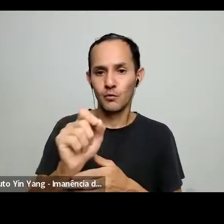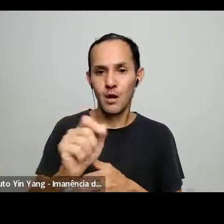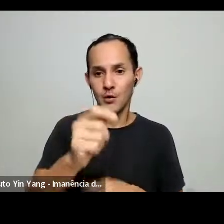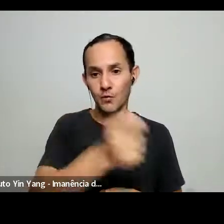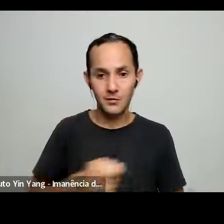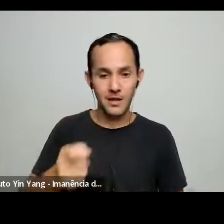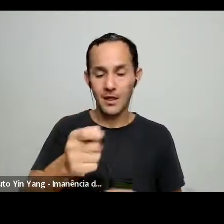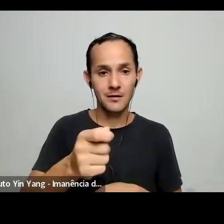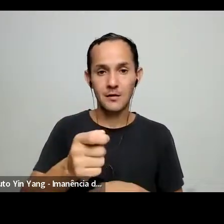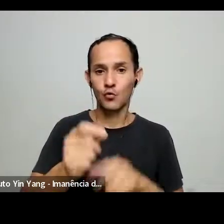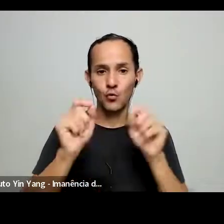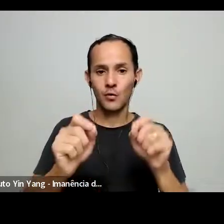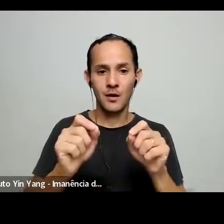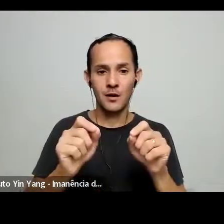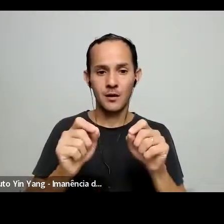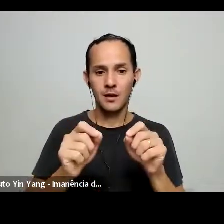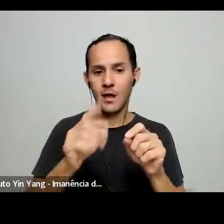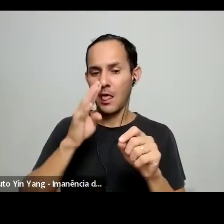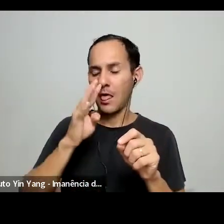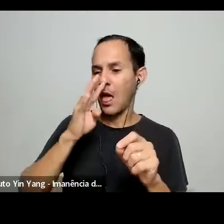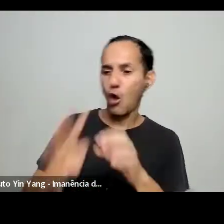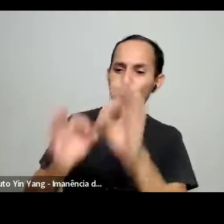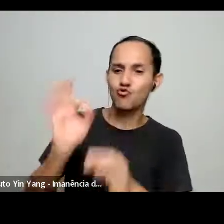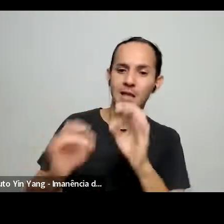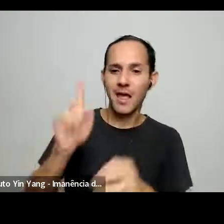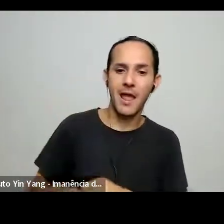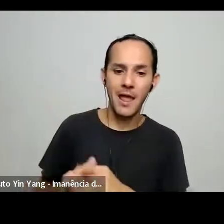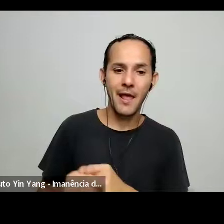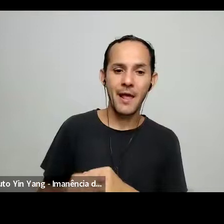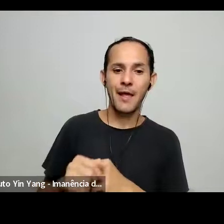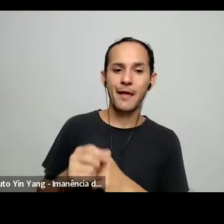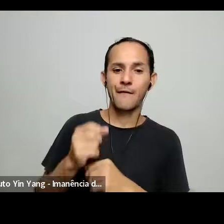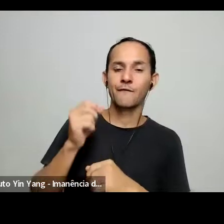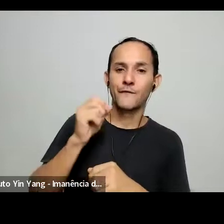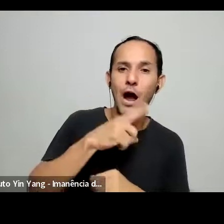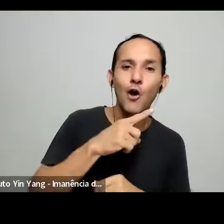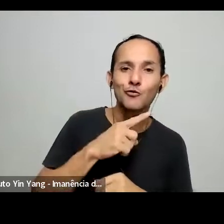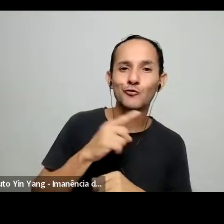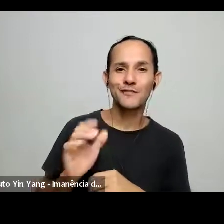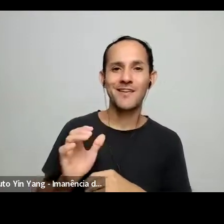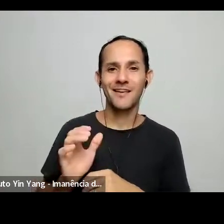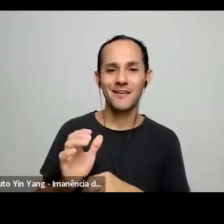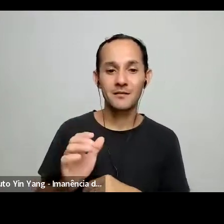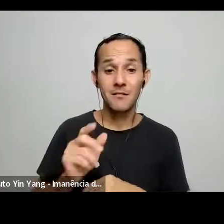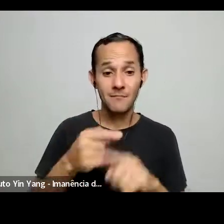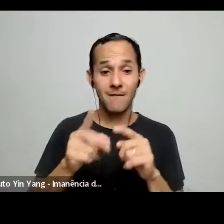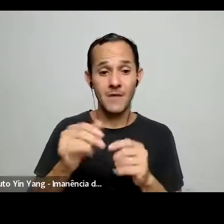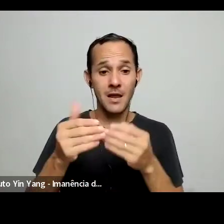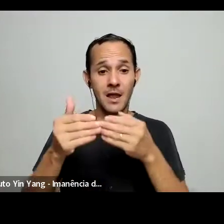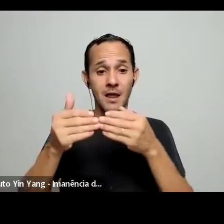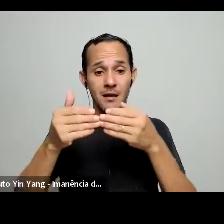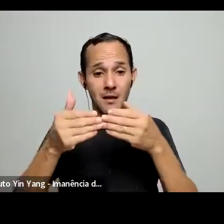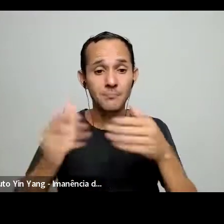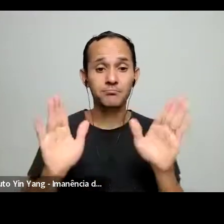não vai mais poder ser acusada de pseudociência e, e abrirá caminhos,